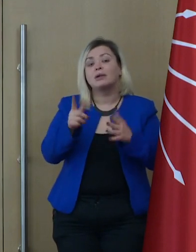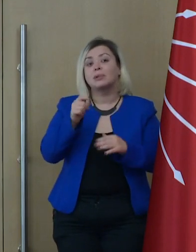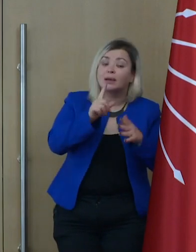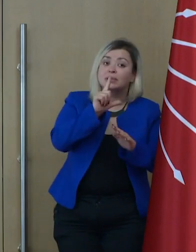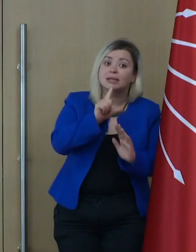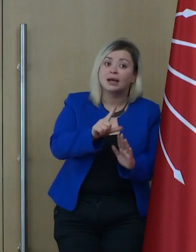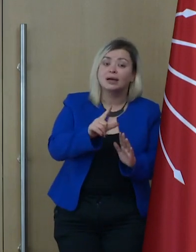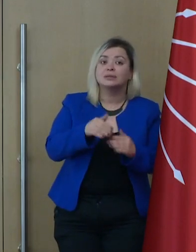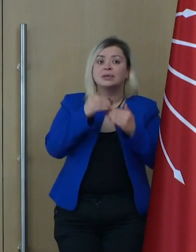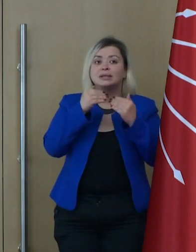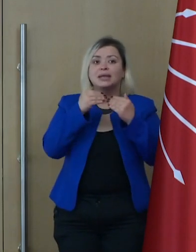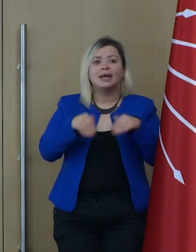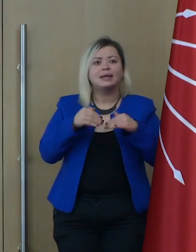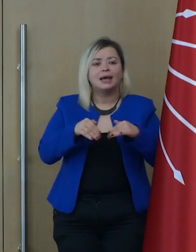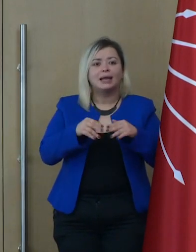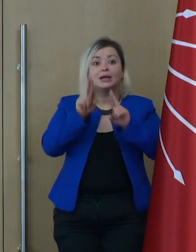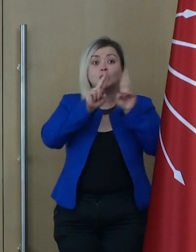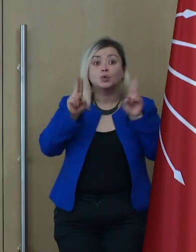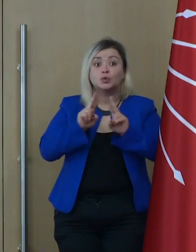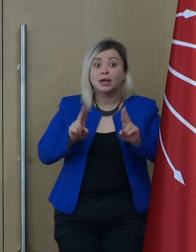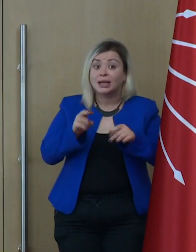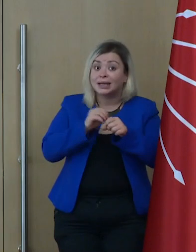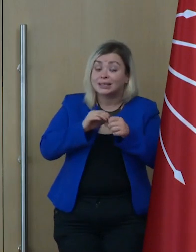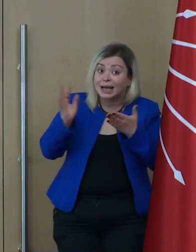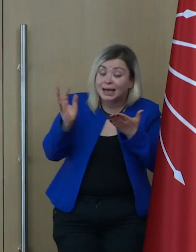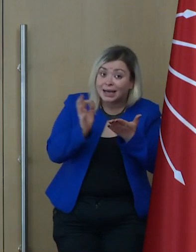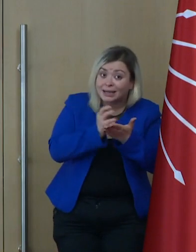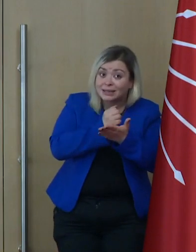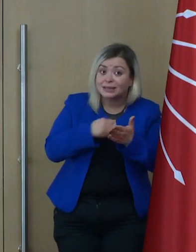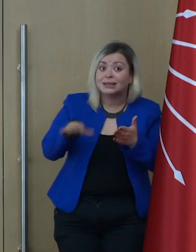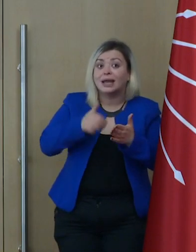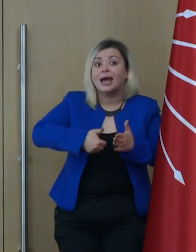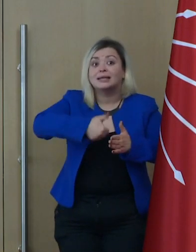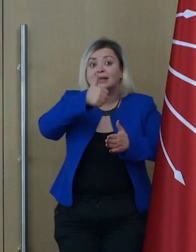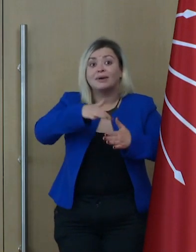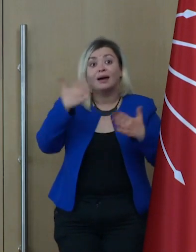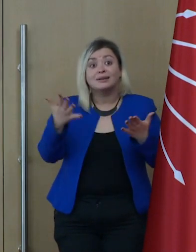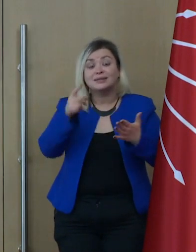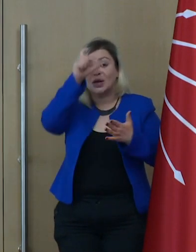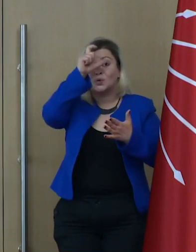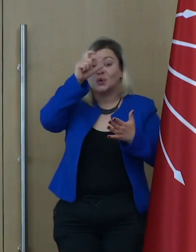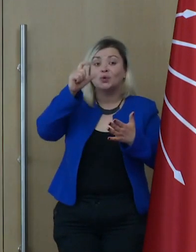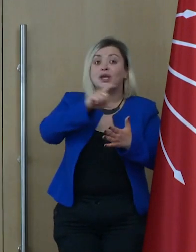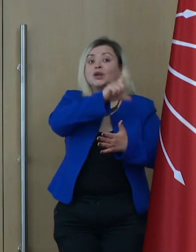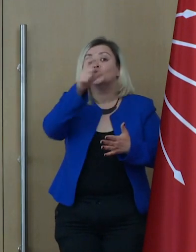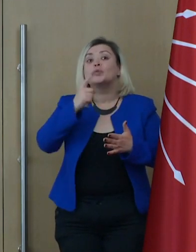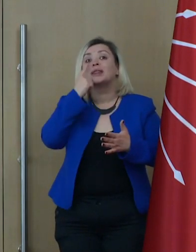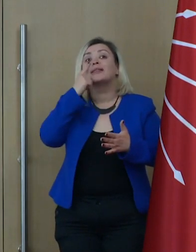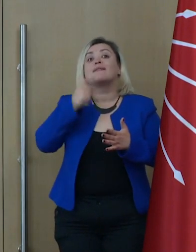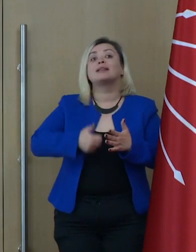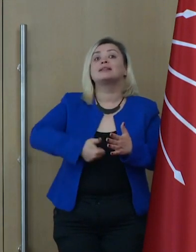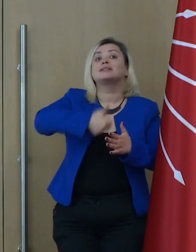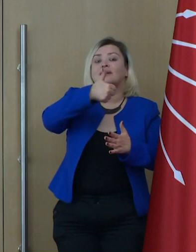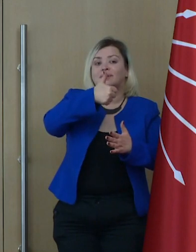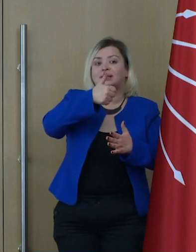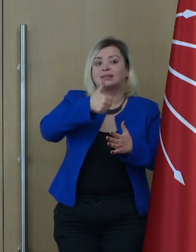zorundalar. Engellilerin uluslararası arenada kazandıkları her zafer aslında Türkiye Cumhuriyeti Devleti'nin zaferi